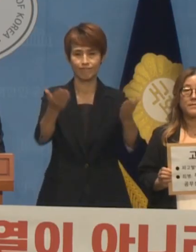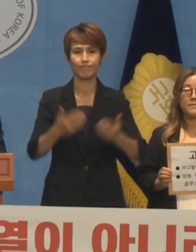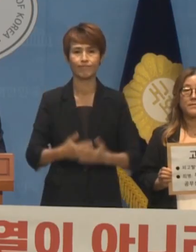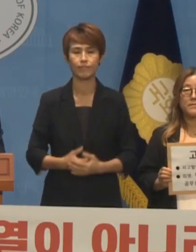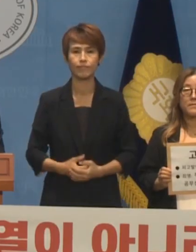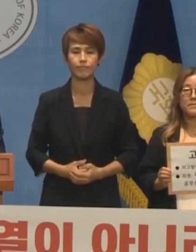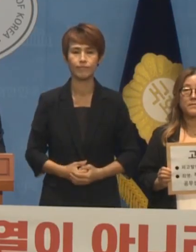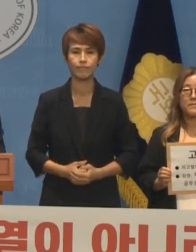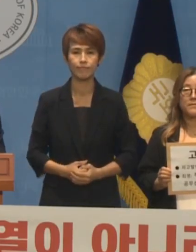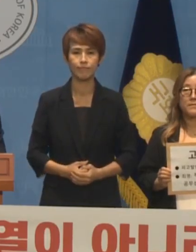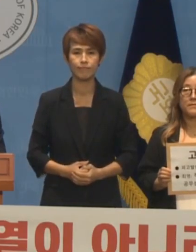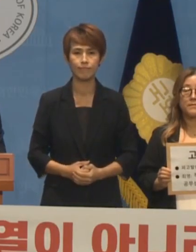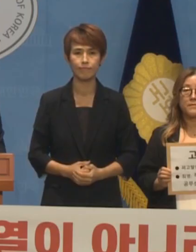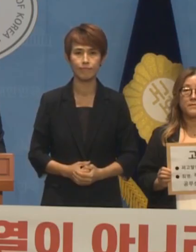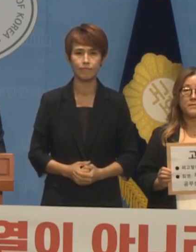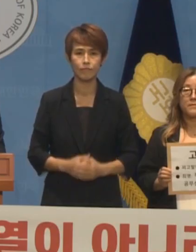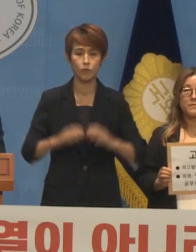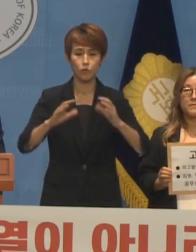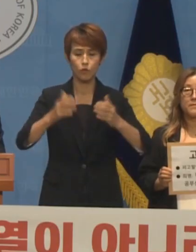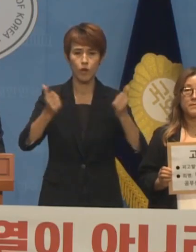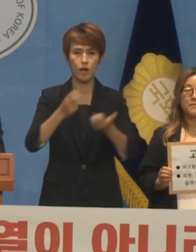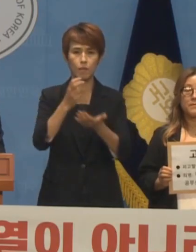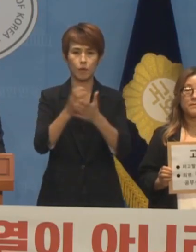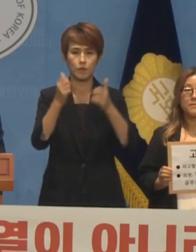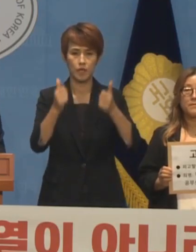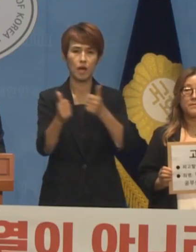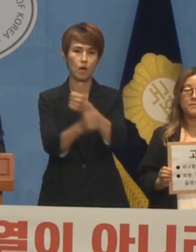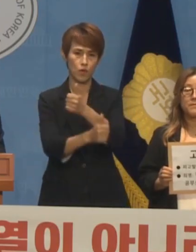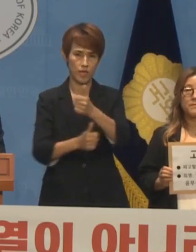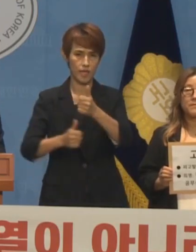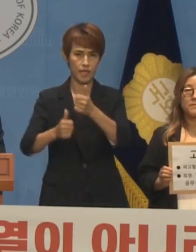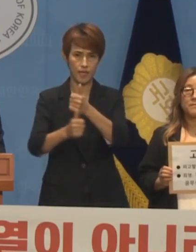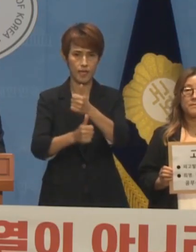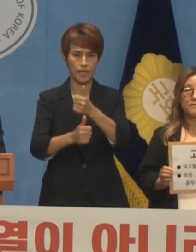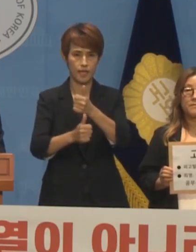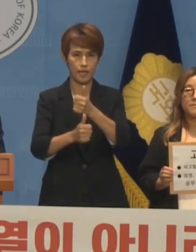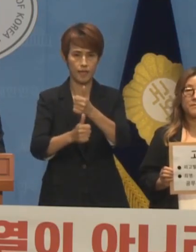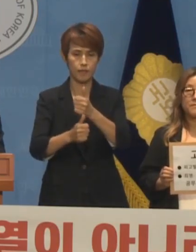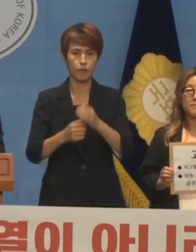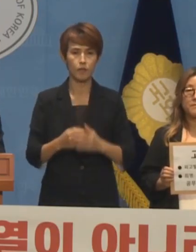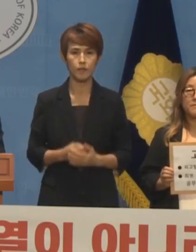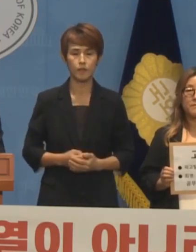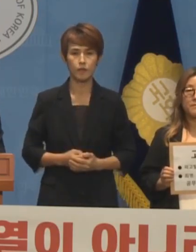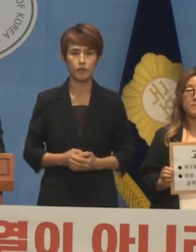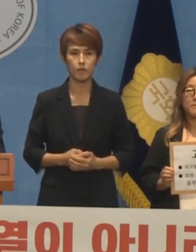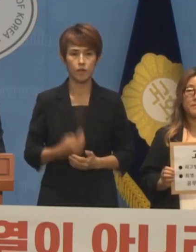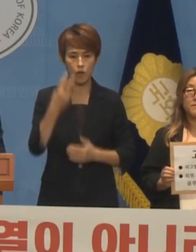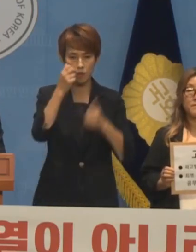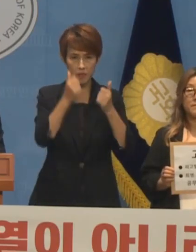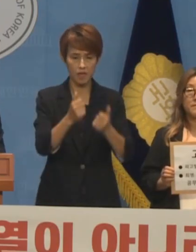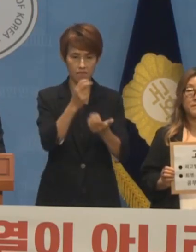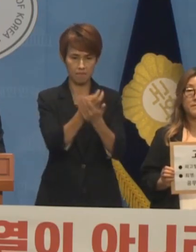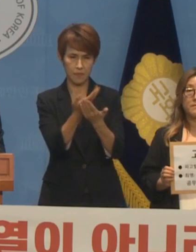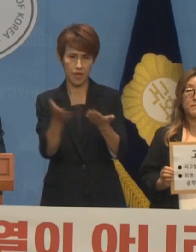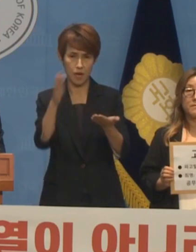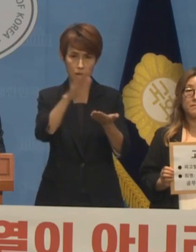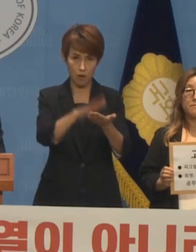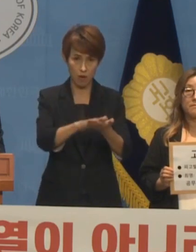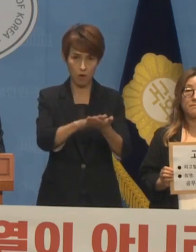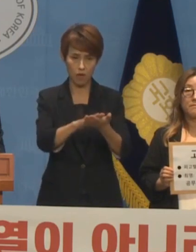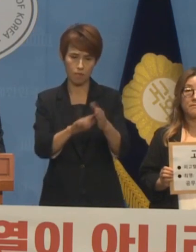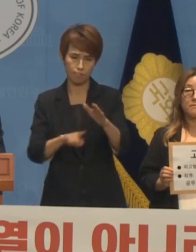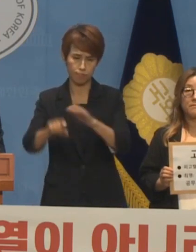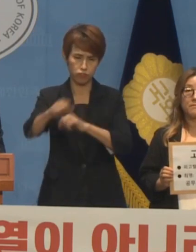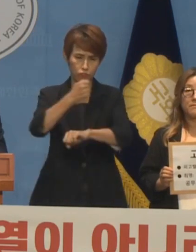하겠습니다. 국회 법사위 소속으로 검찰 사법개혁 분야에서 정말